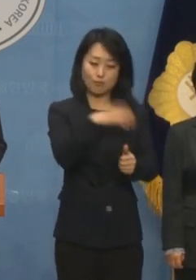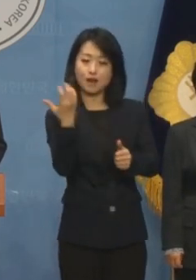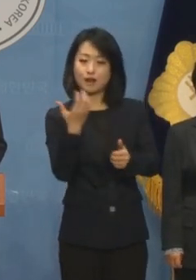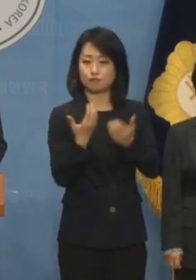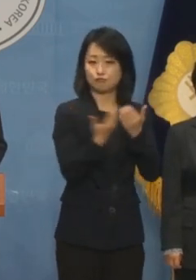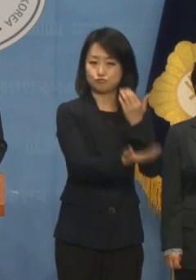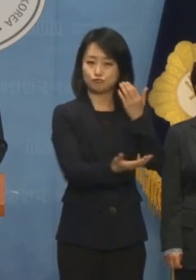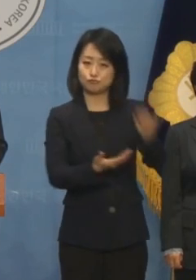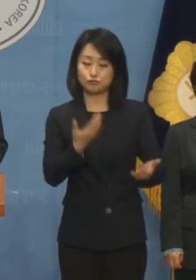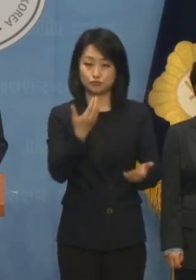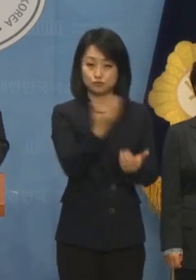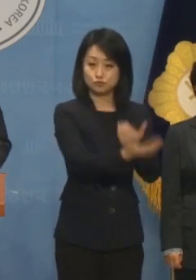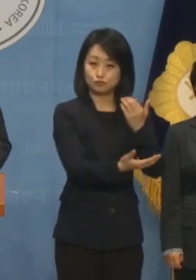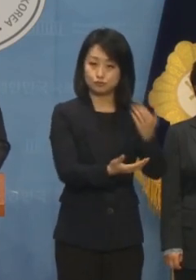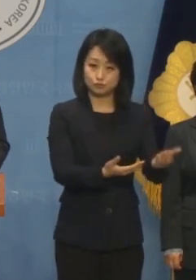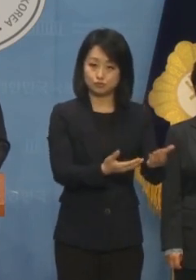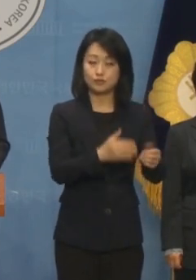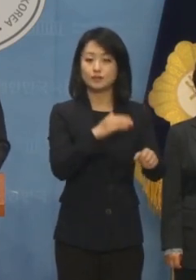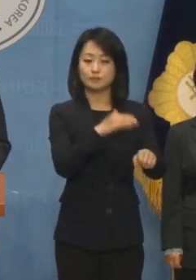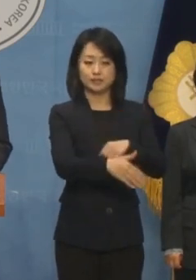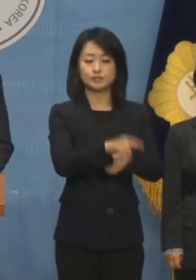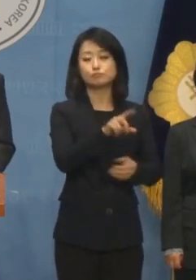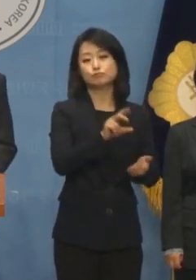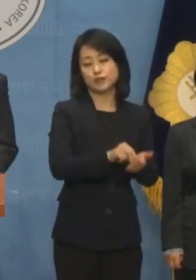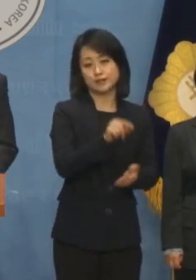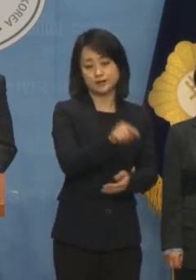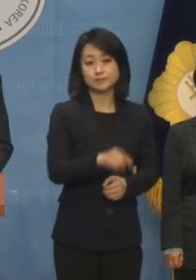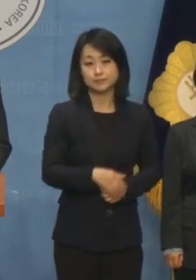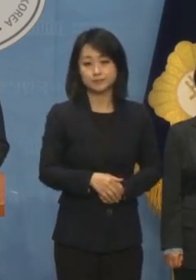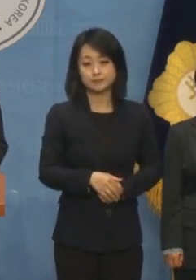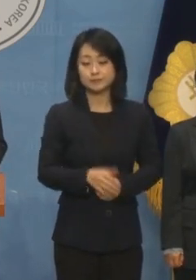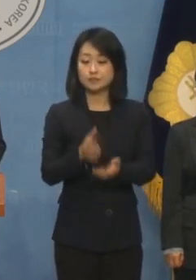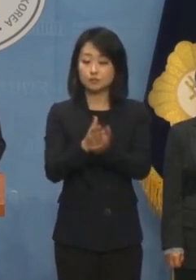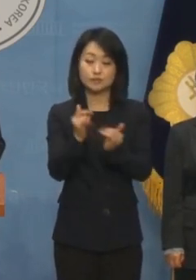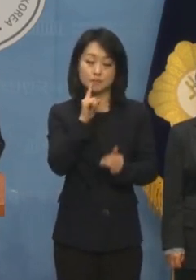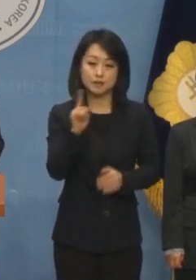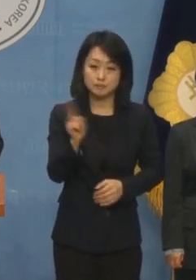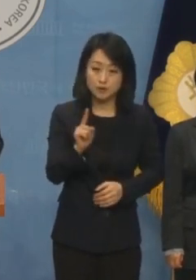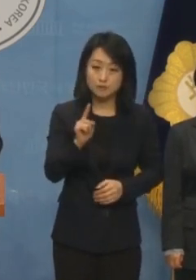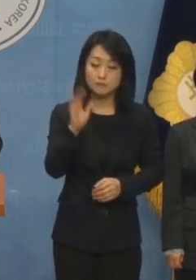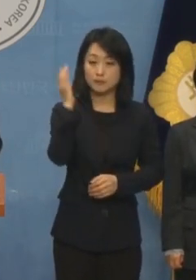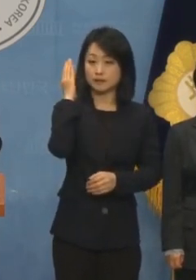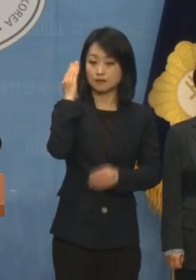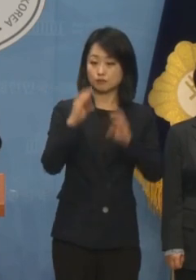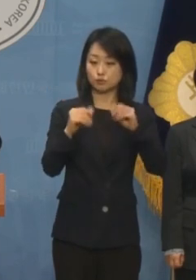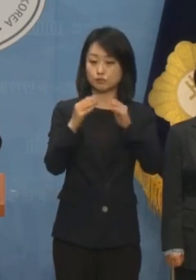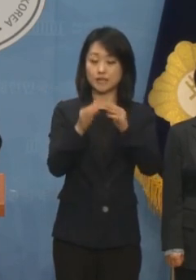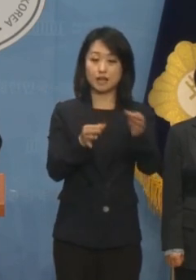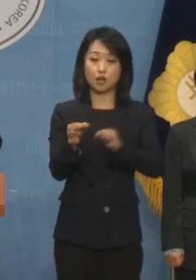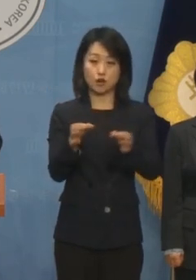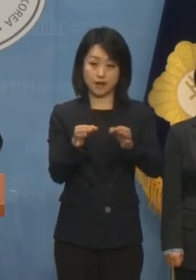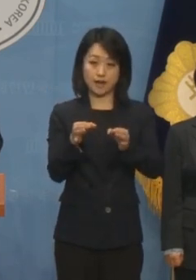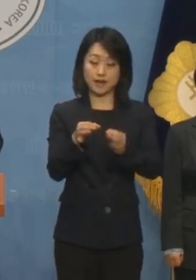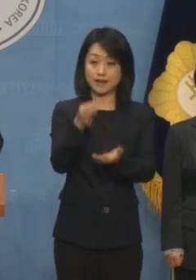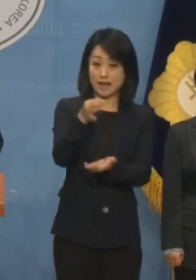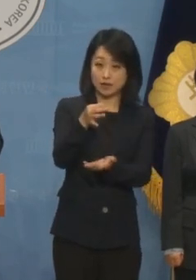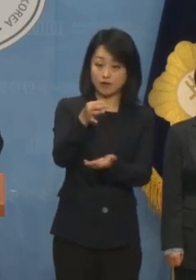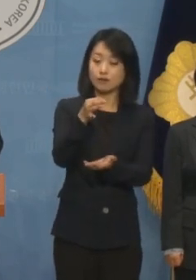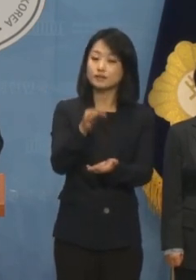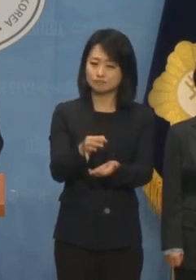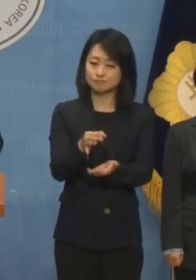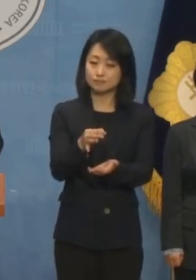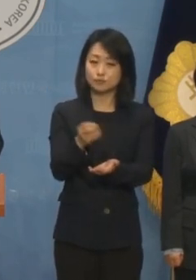파격적인 인센티브 제공을 하겠다는 것입니까? 전문가들에 따르면 최근 부동산 거래량과 거래 가격이